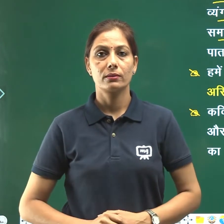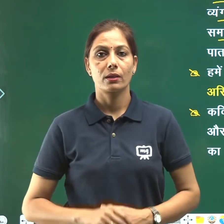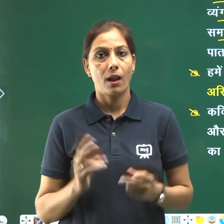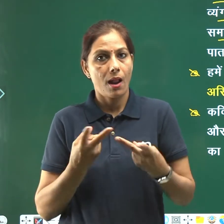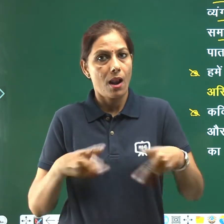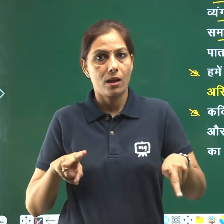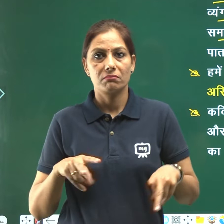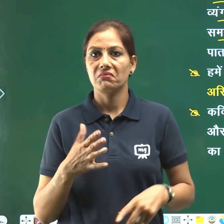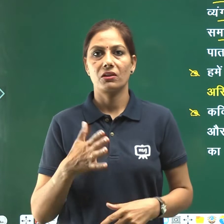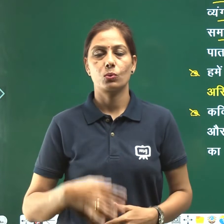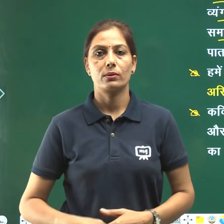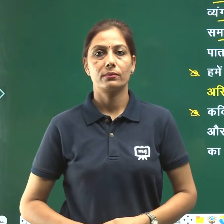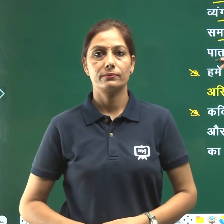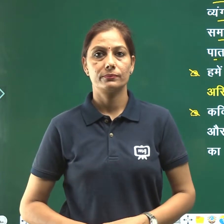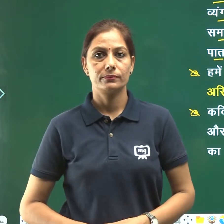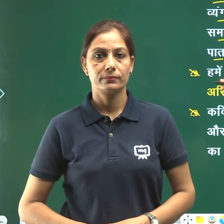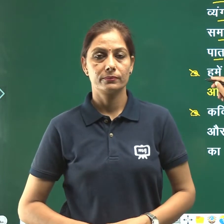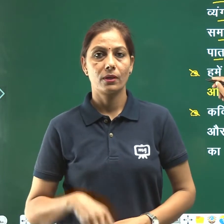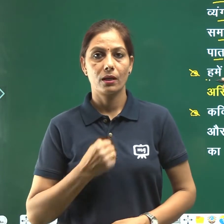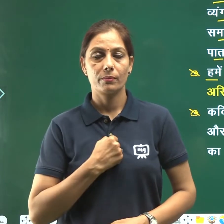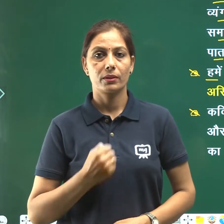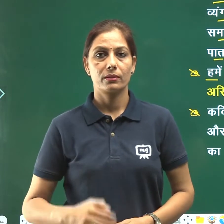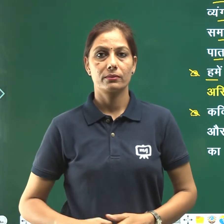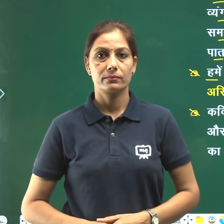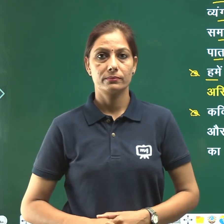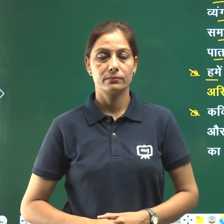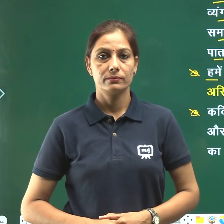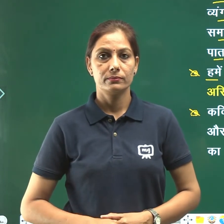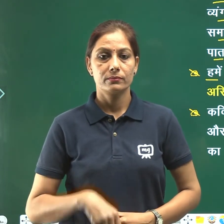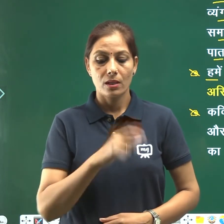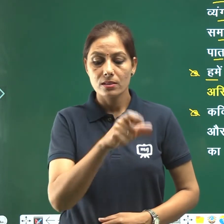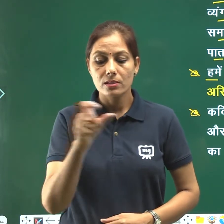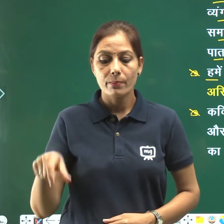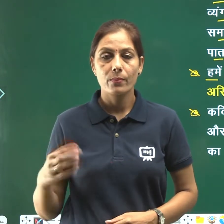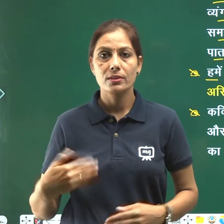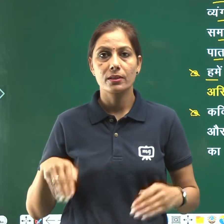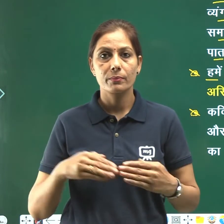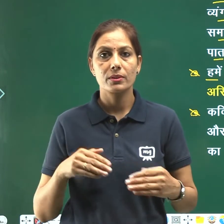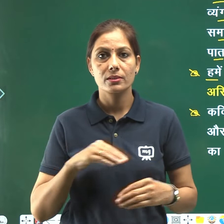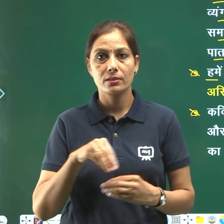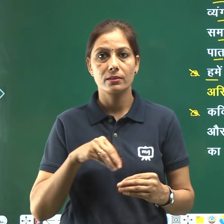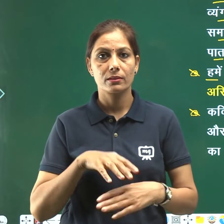अलग नहीं रह पाता। हमें समाज के बीच ही